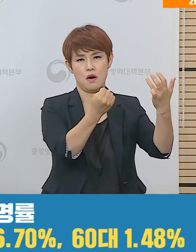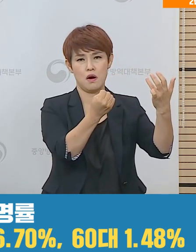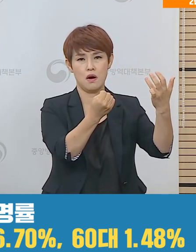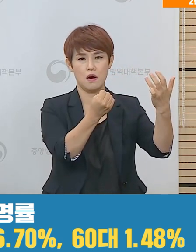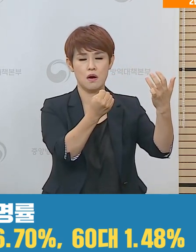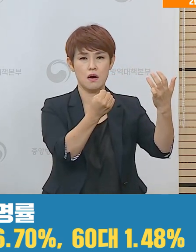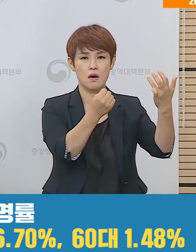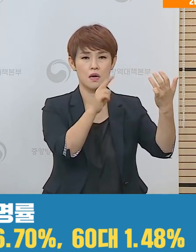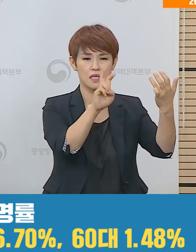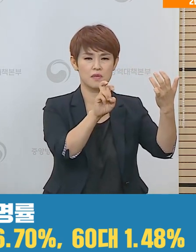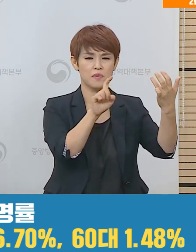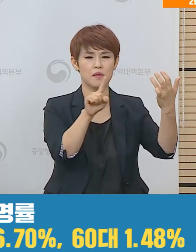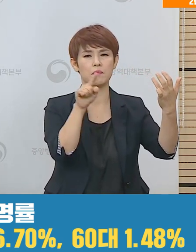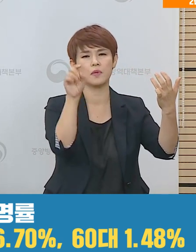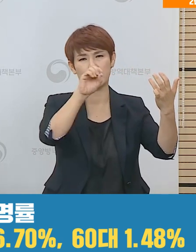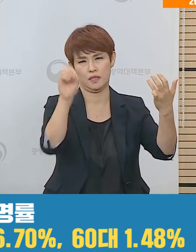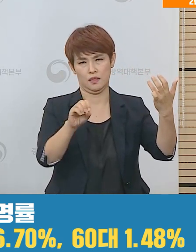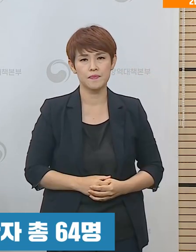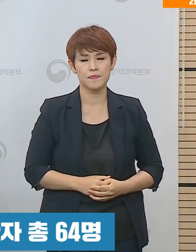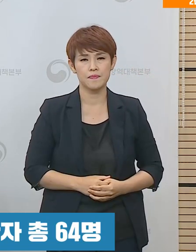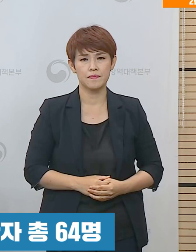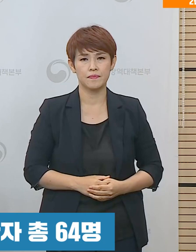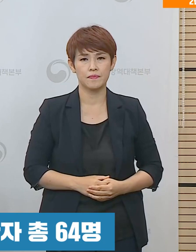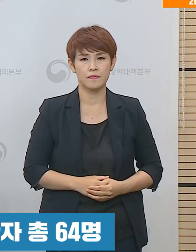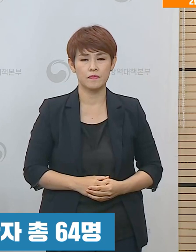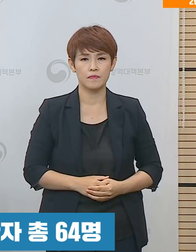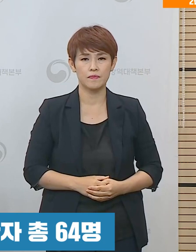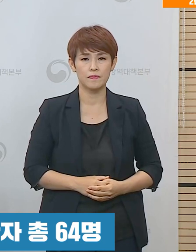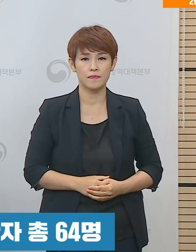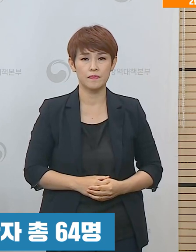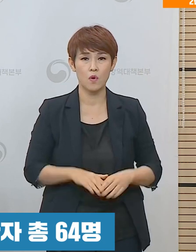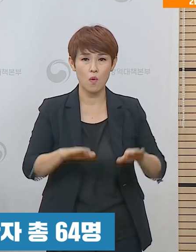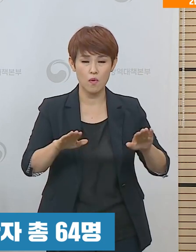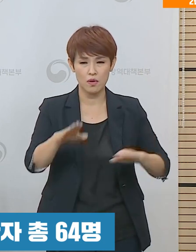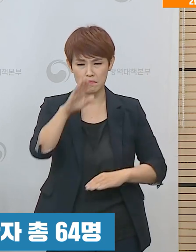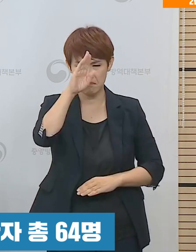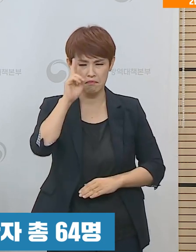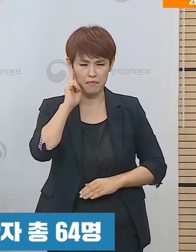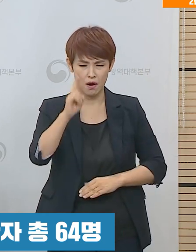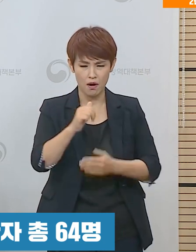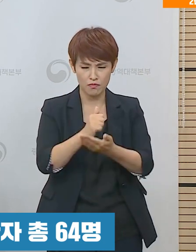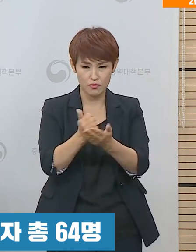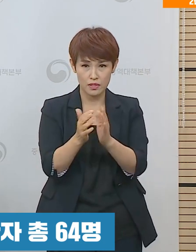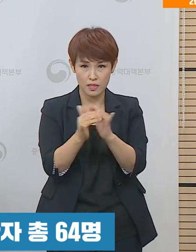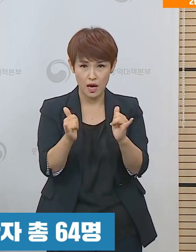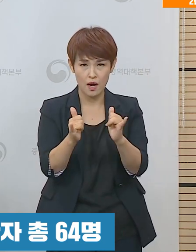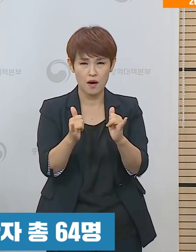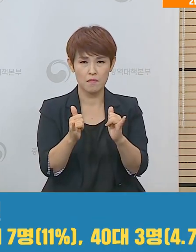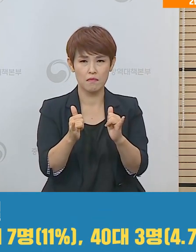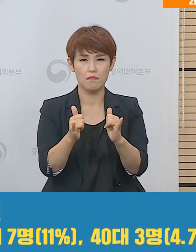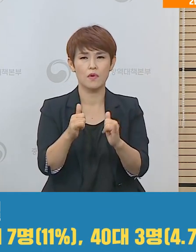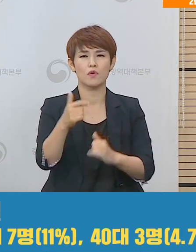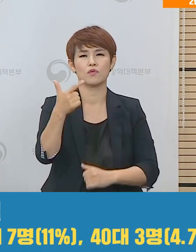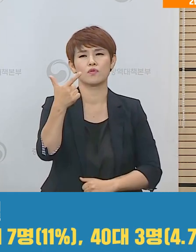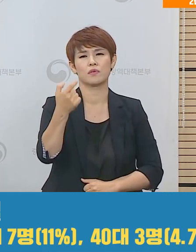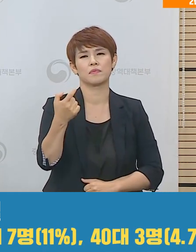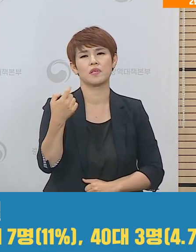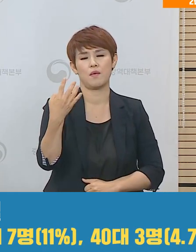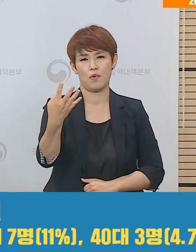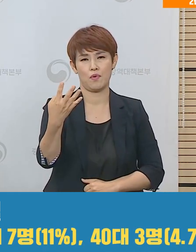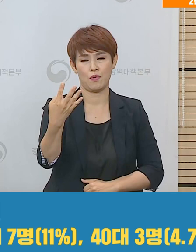약 21%입니다. 오늘 현재로 위중증 환자는 총 64명입니다. 이